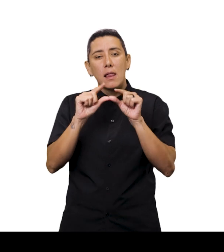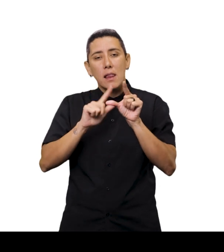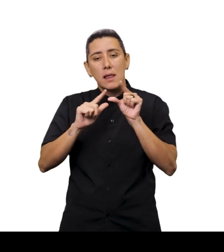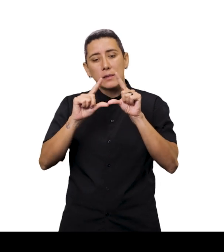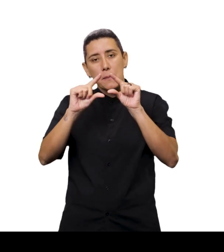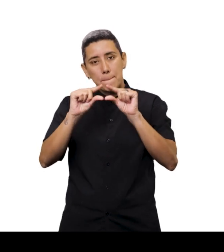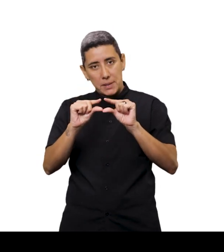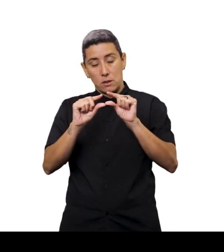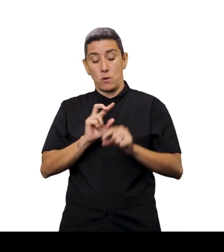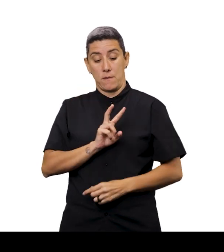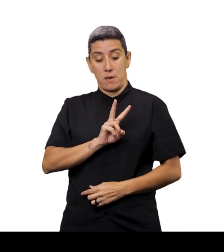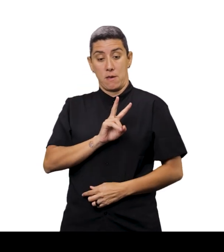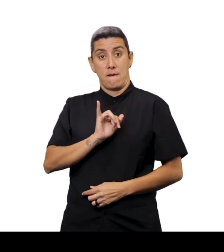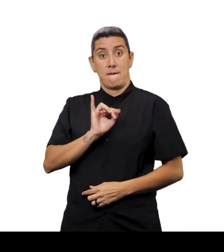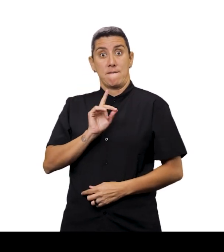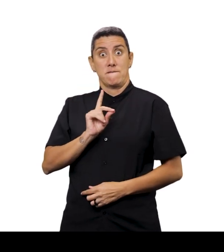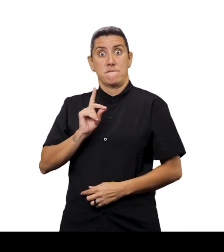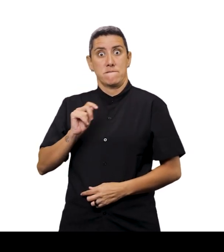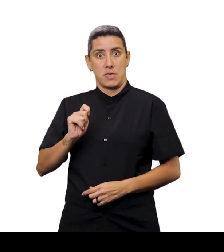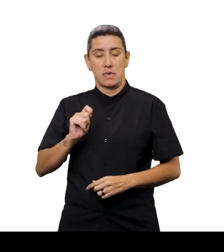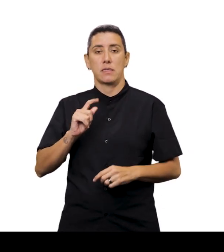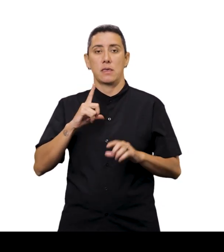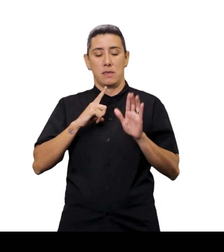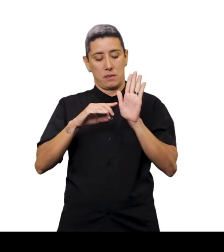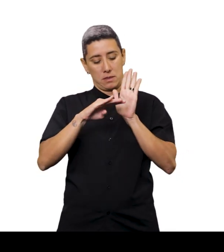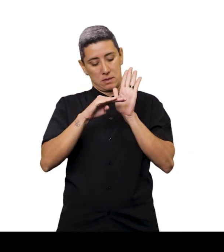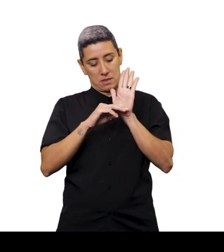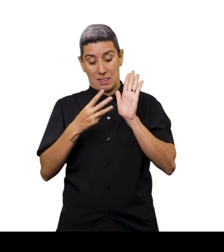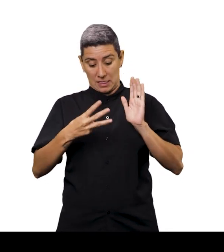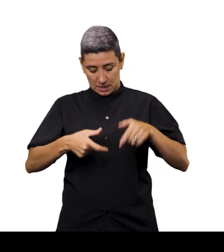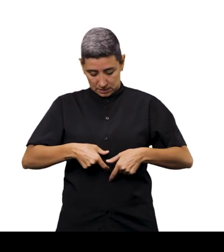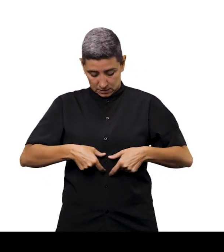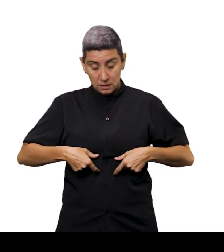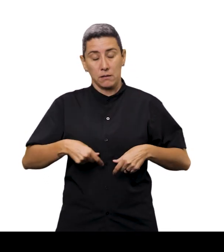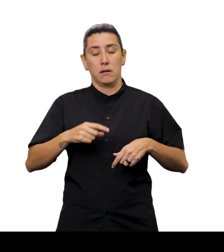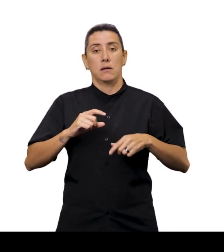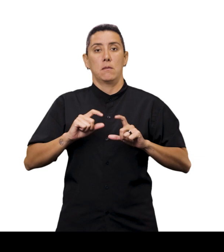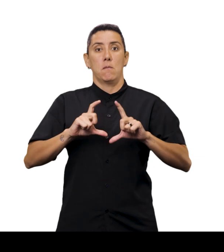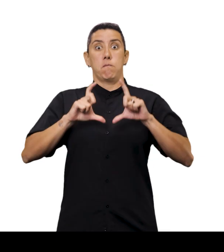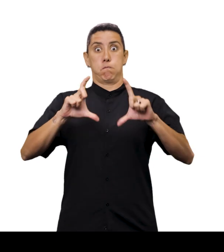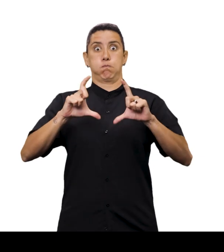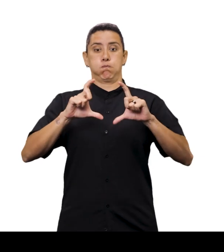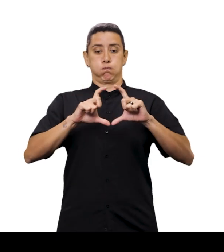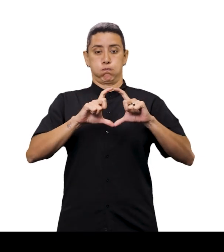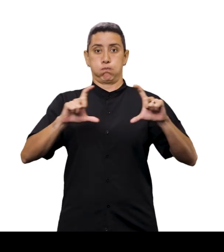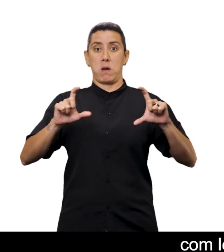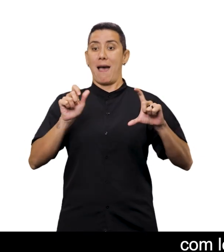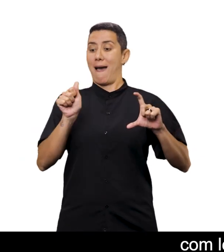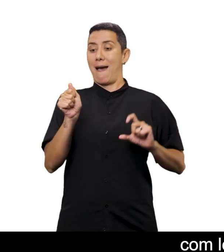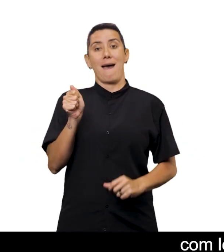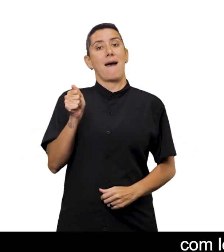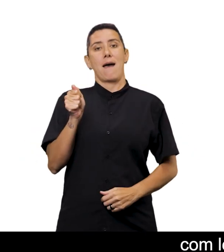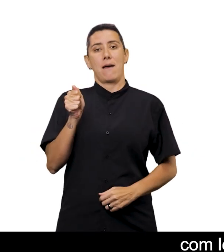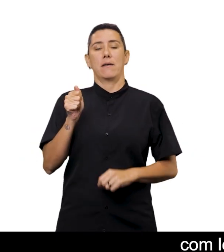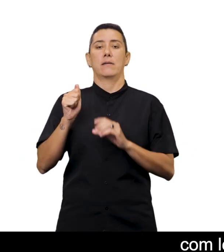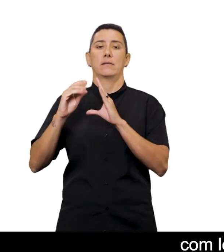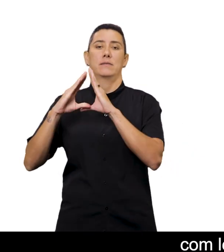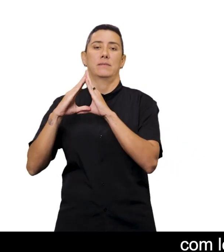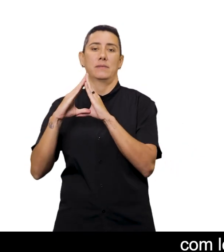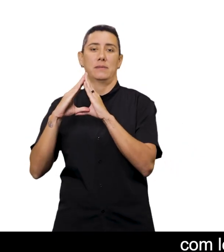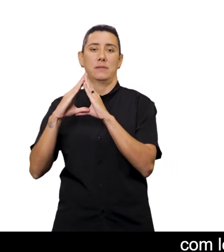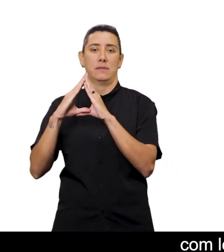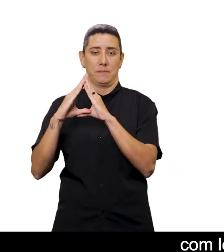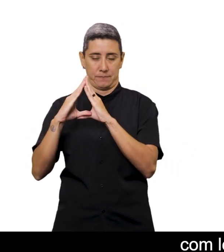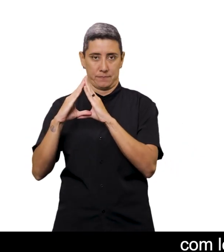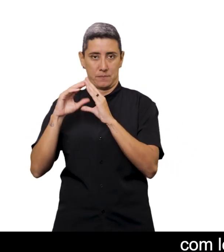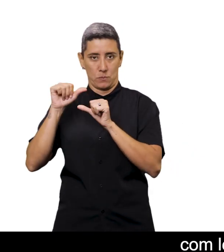logo abaixo em letras ligeiramente menores. A palavra vida ocupa a parte inferior com letras grandes,